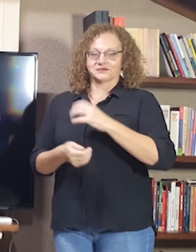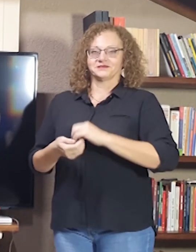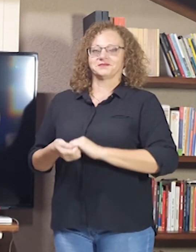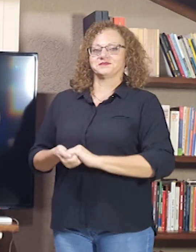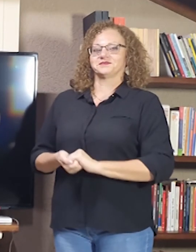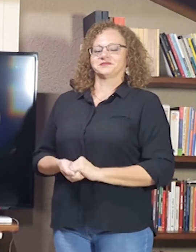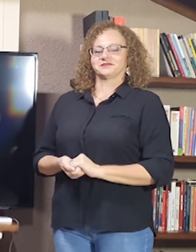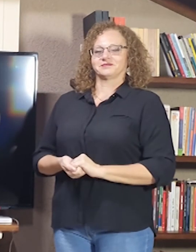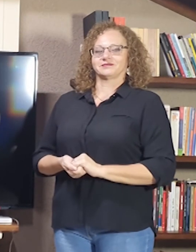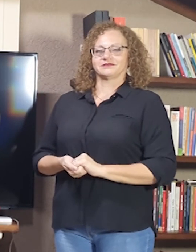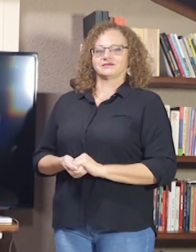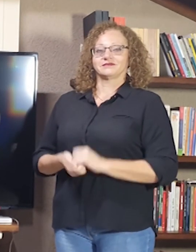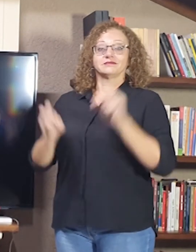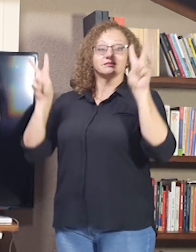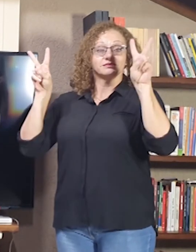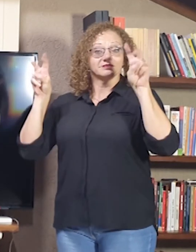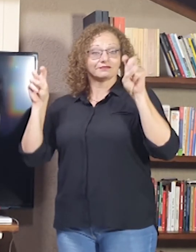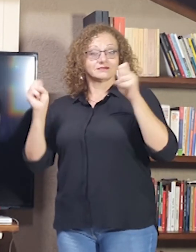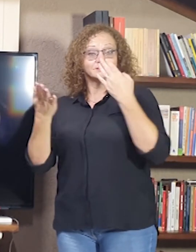de Libras 4.